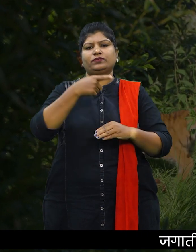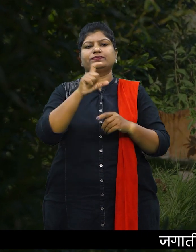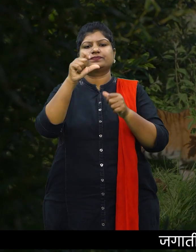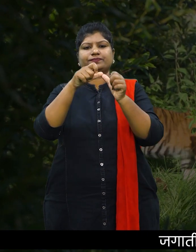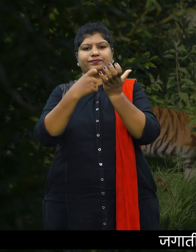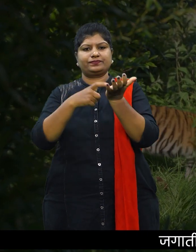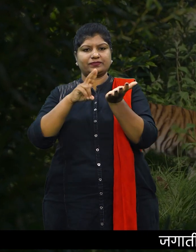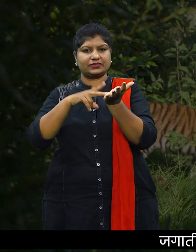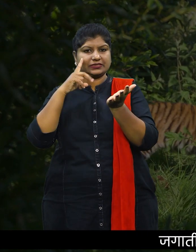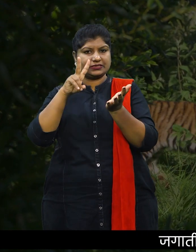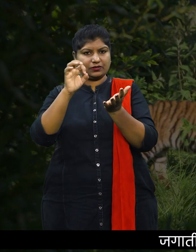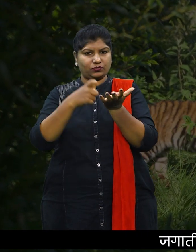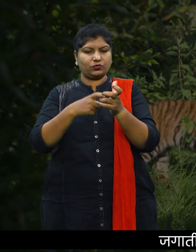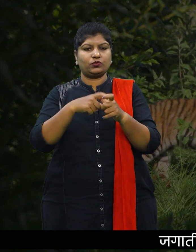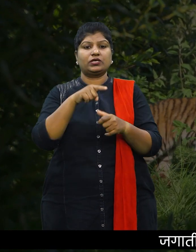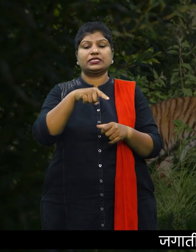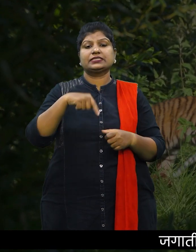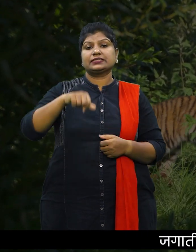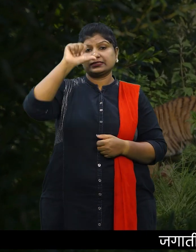जगातील 60% वाघ भारतात आहेत.